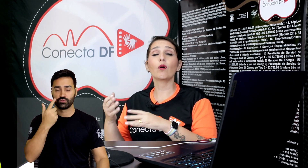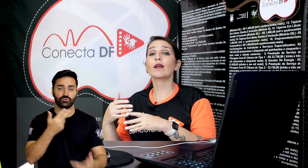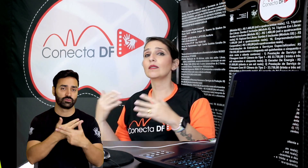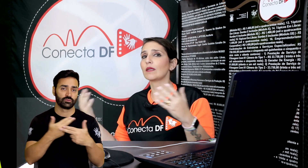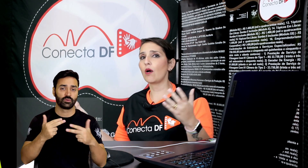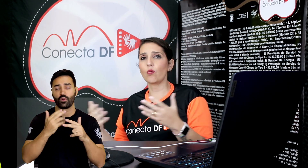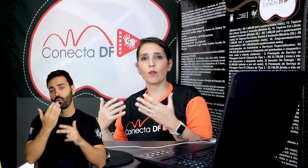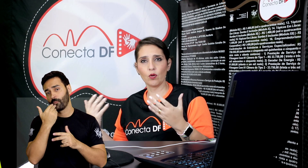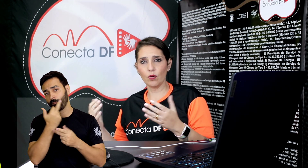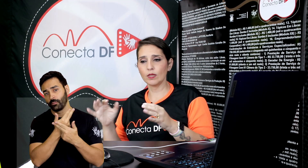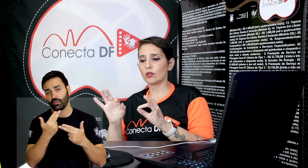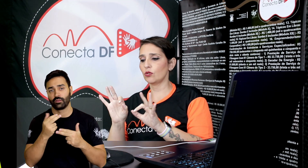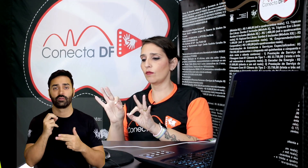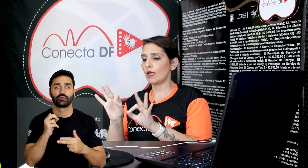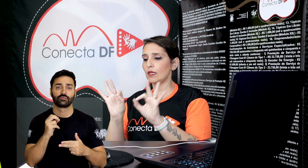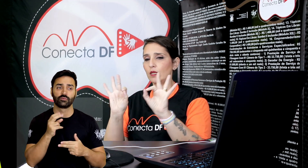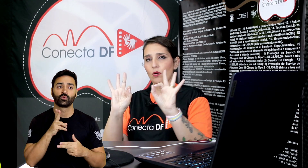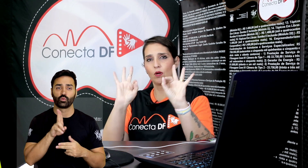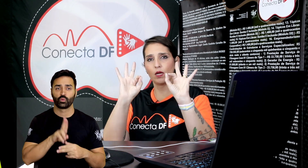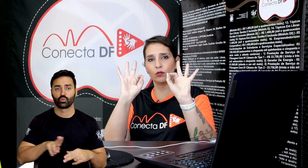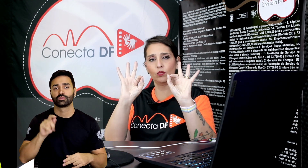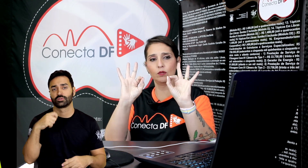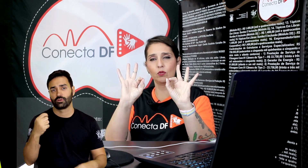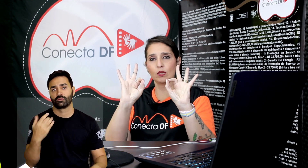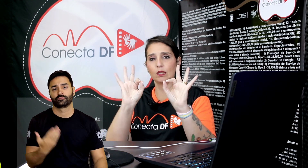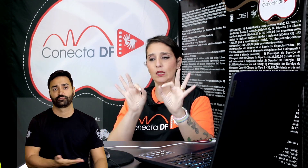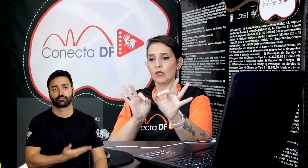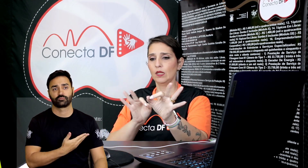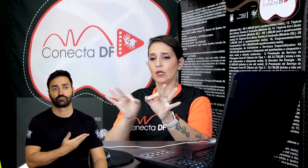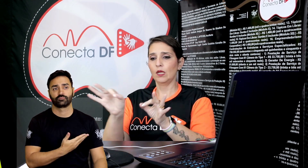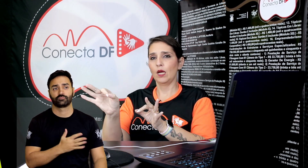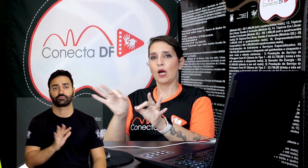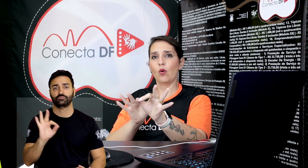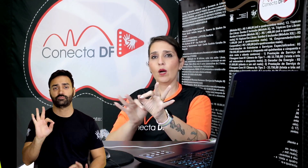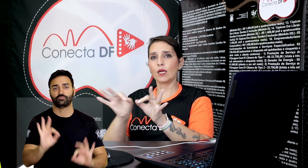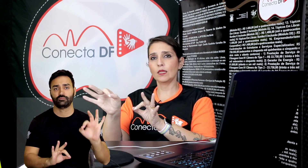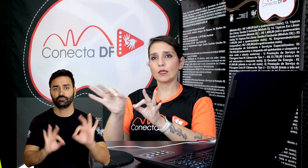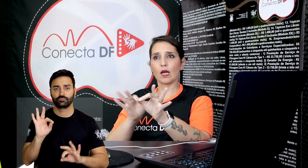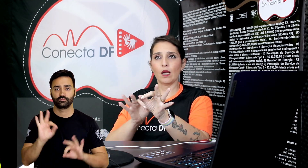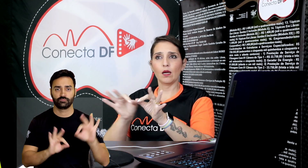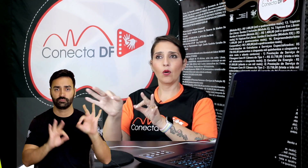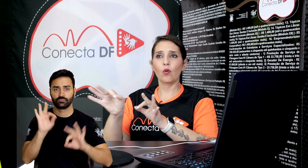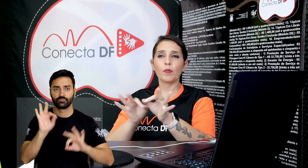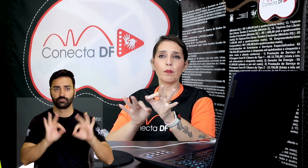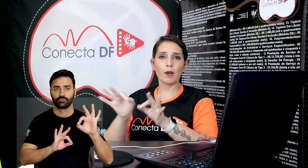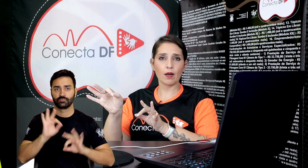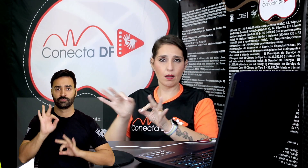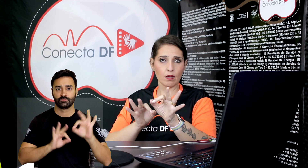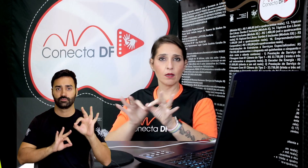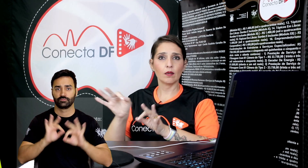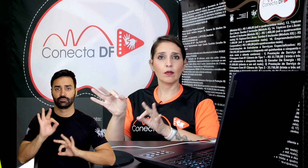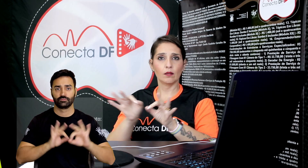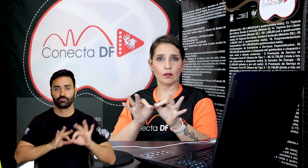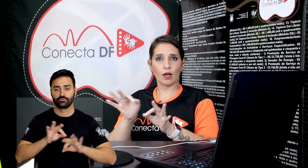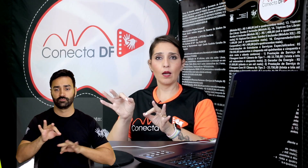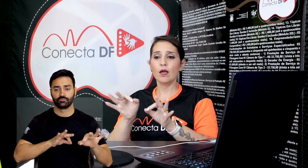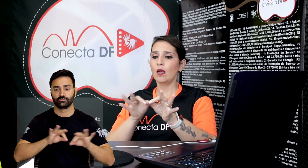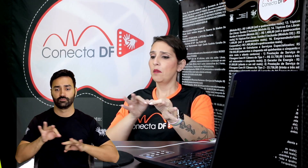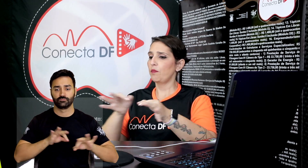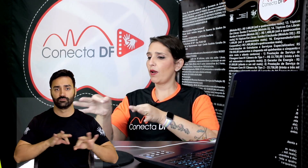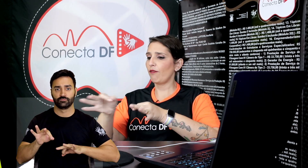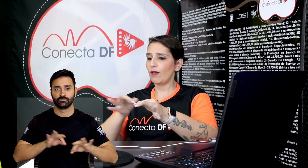eu vou organizar alguma coisa, a gente faz aqui, ó, as duas mãos assim, organizar ou preparar,